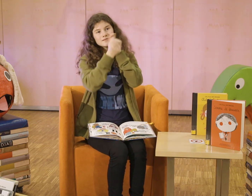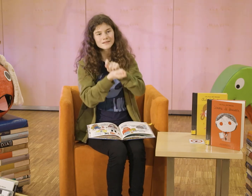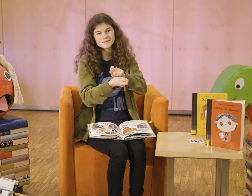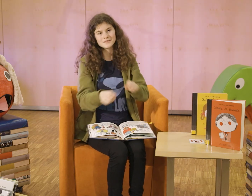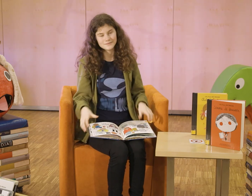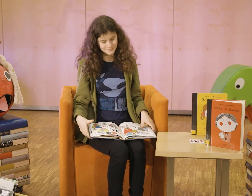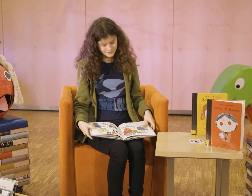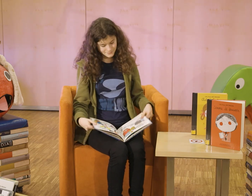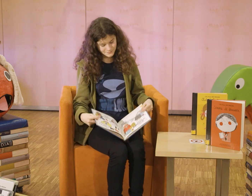klimawandel